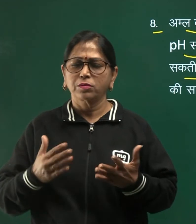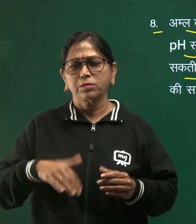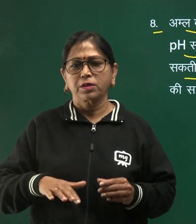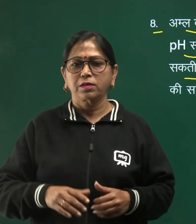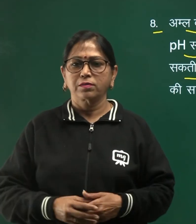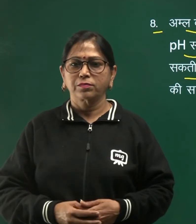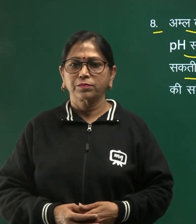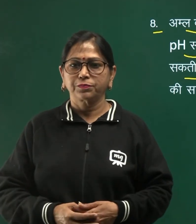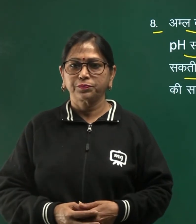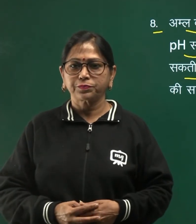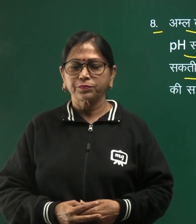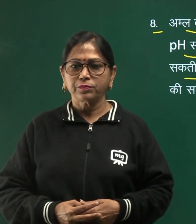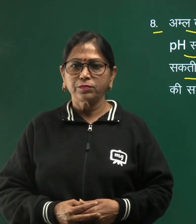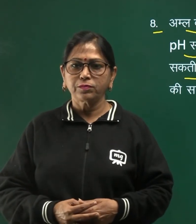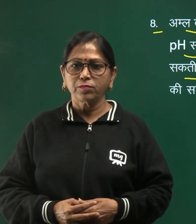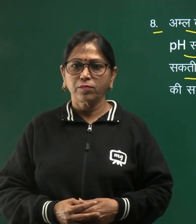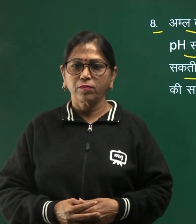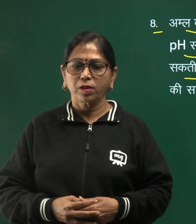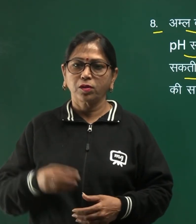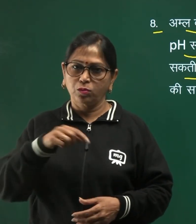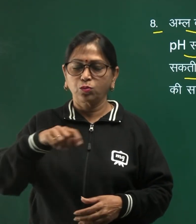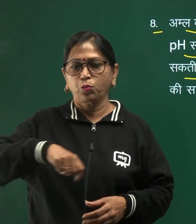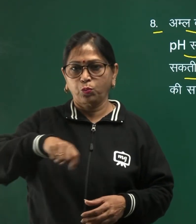उपयोग से की जा सकती है